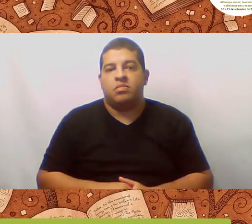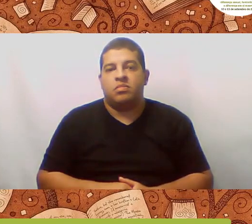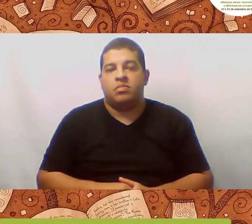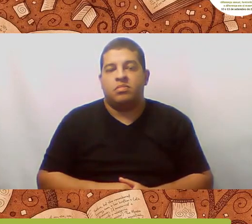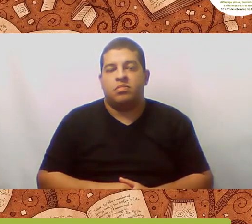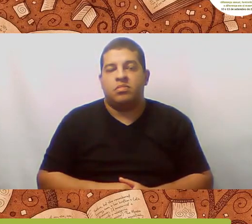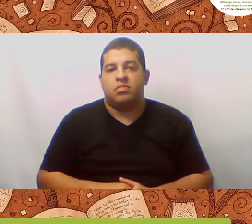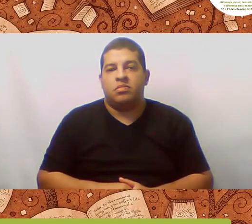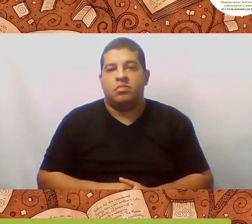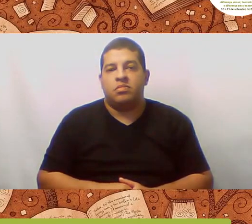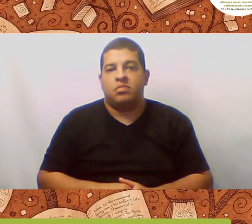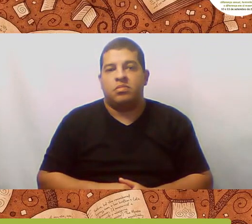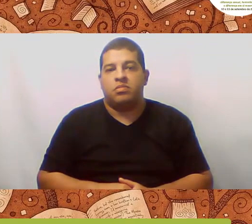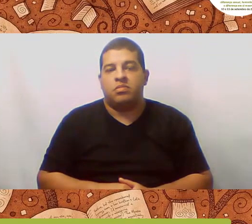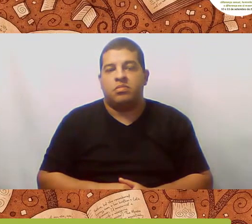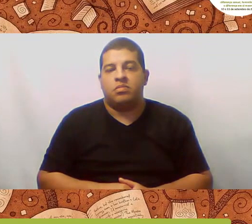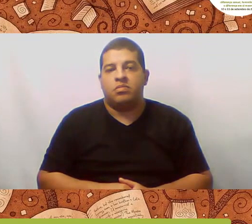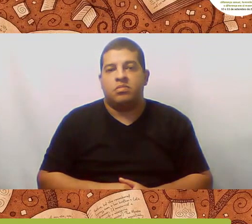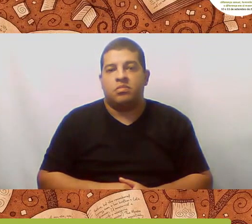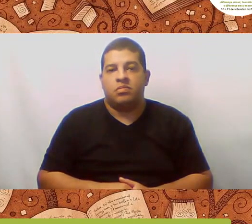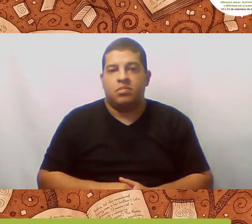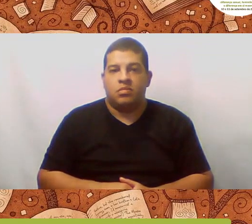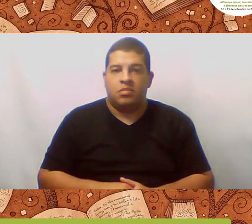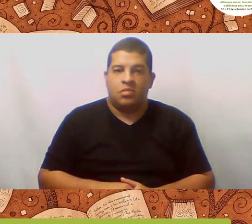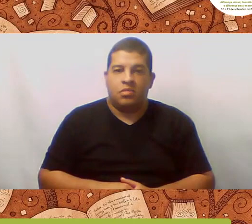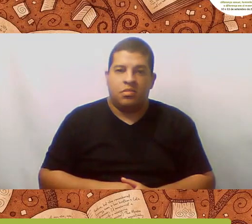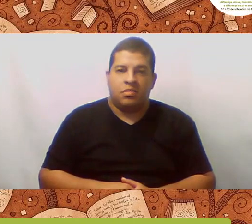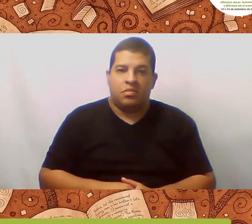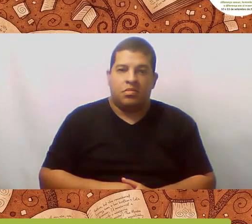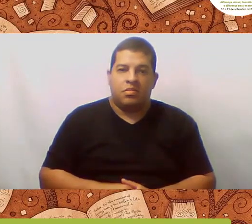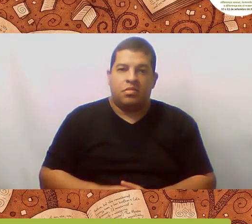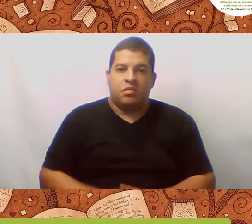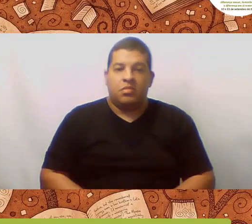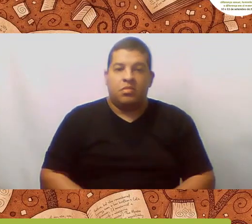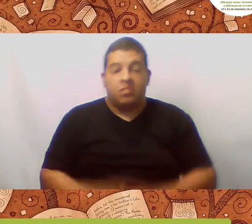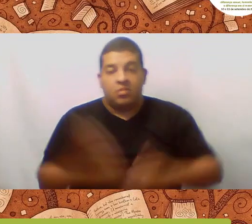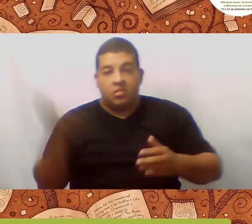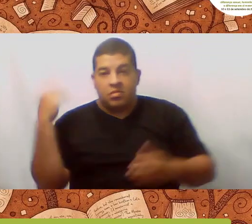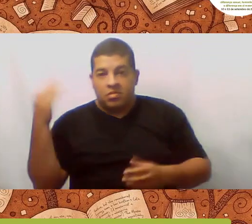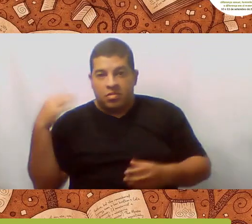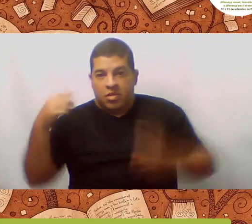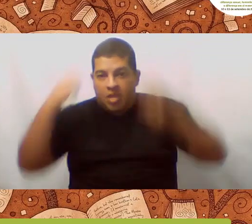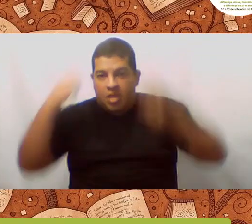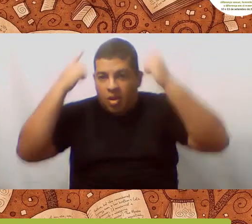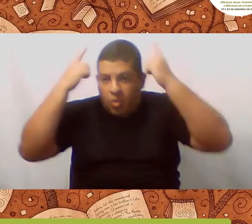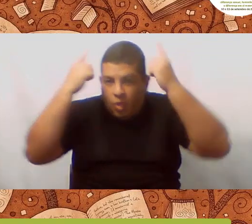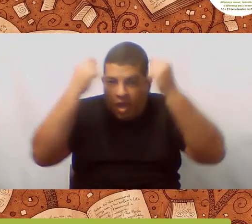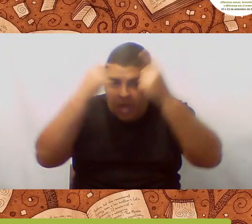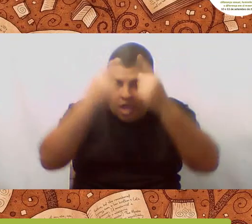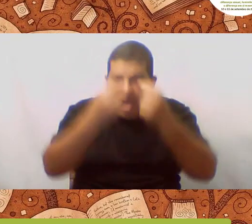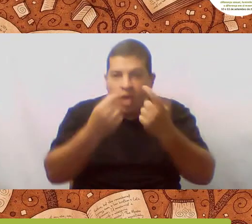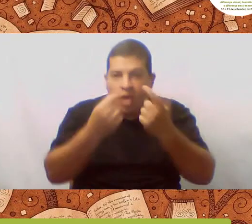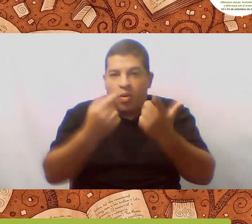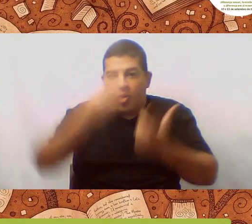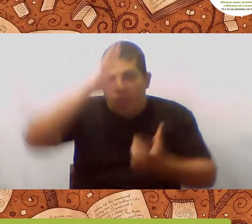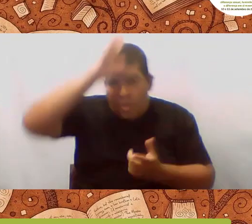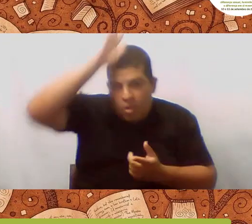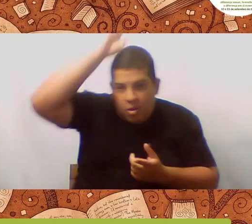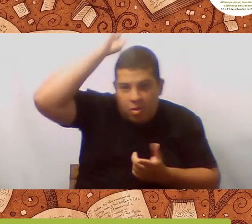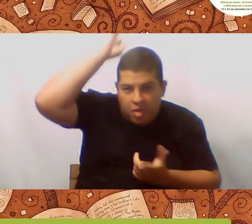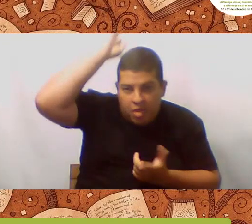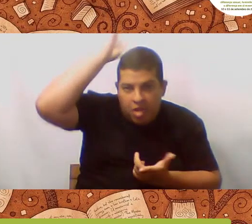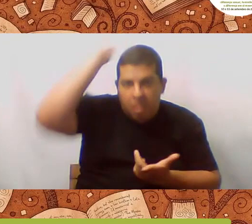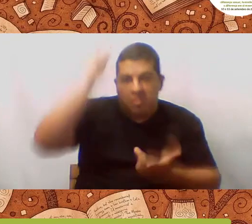A tradição ocidental antes disso, na tradição grega, romana, helenística, né,